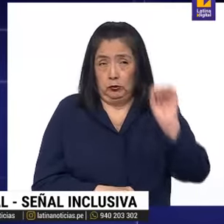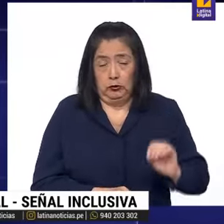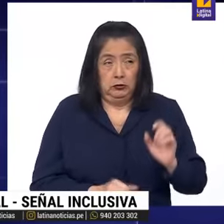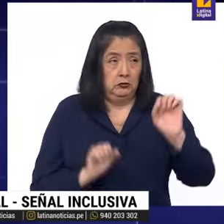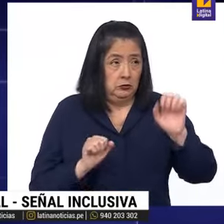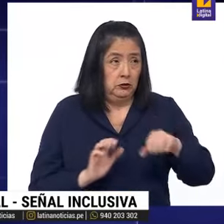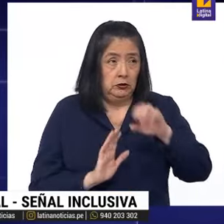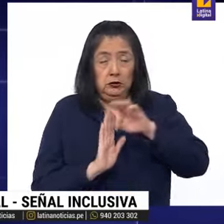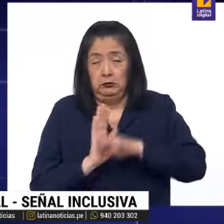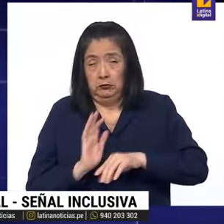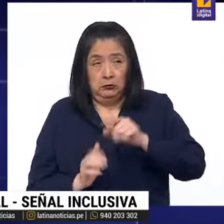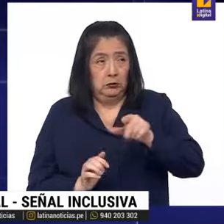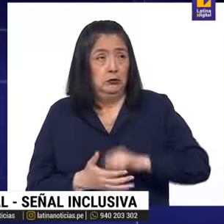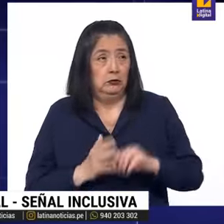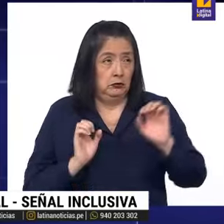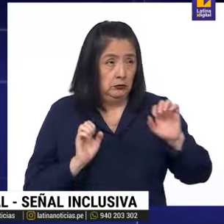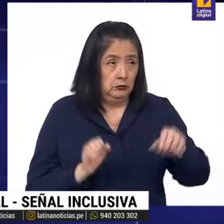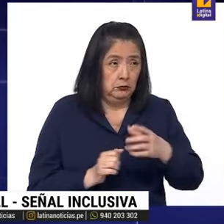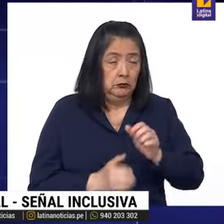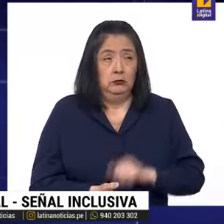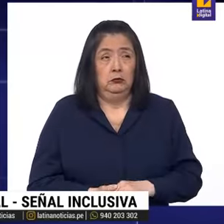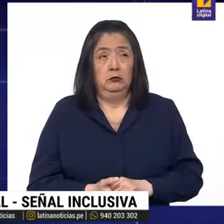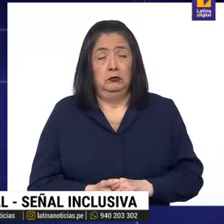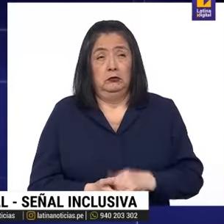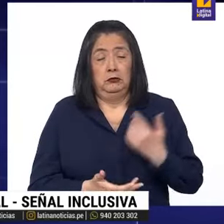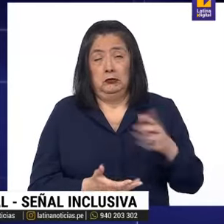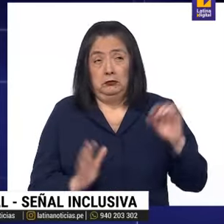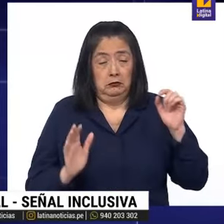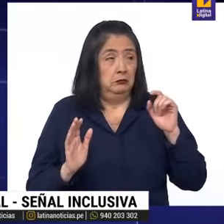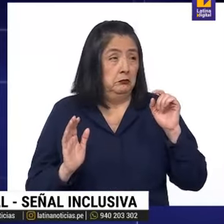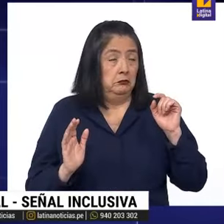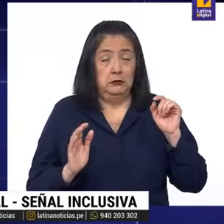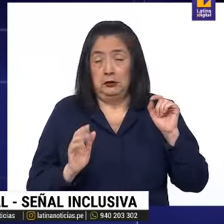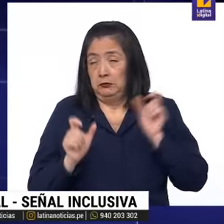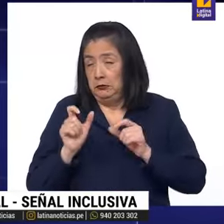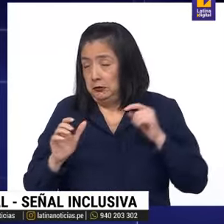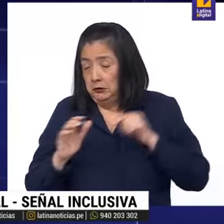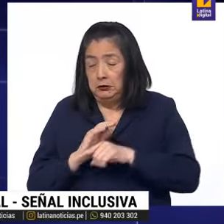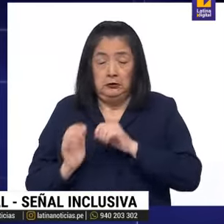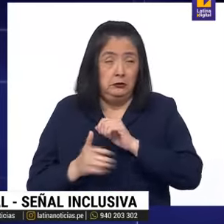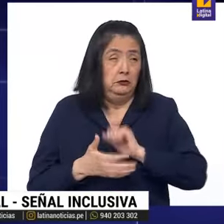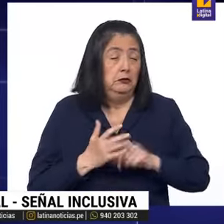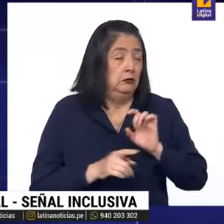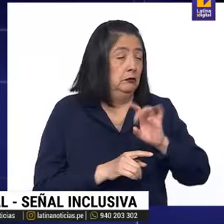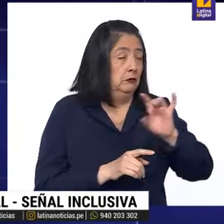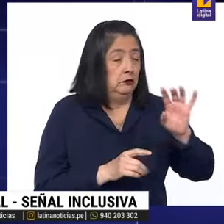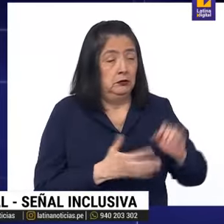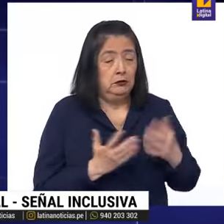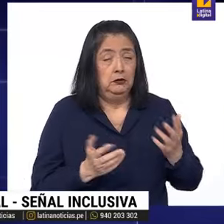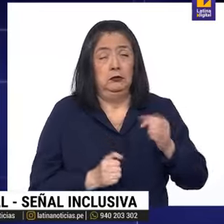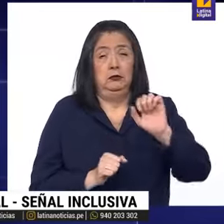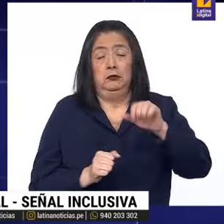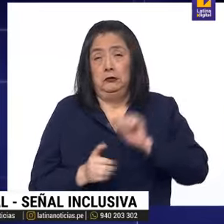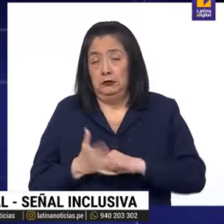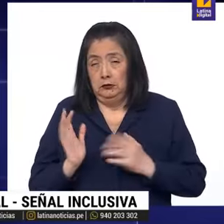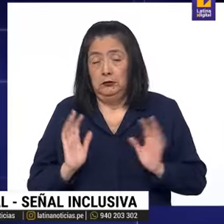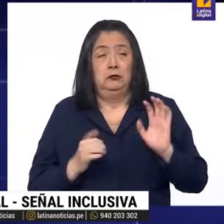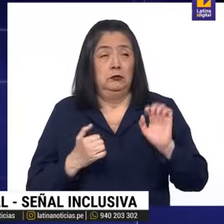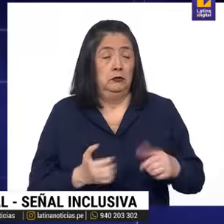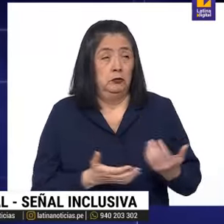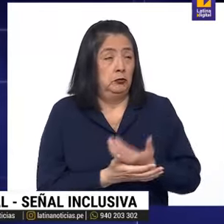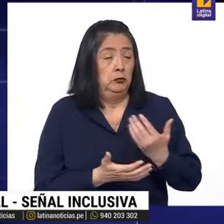21%. Se está reduciendo en estos aspectos el crimen en sus distintas modalidades, así que esperemos